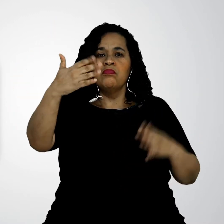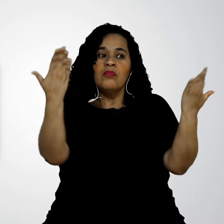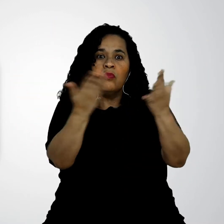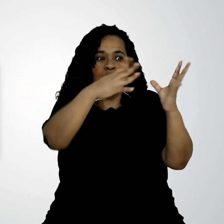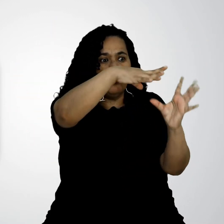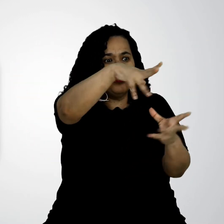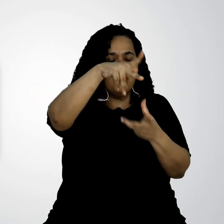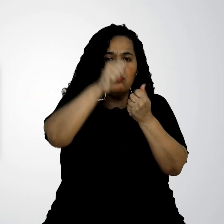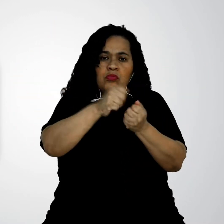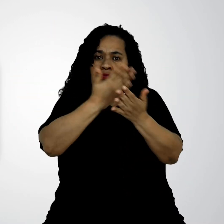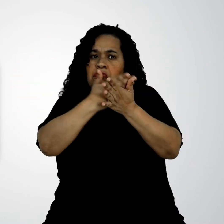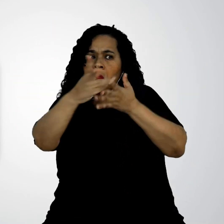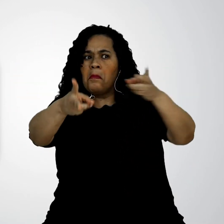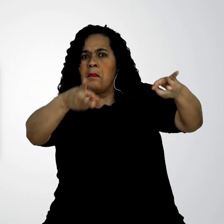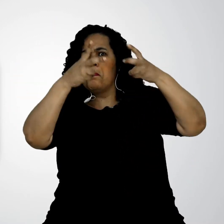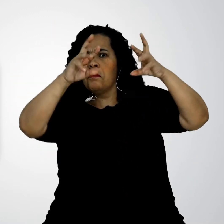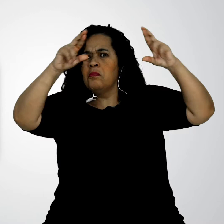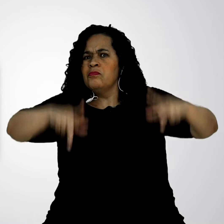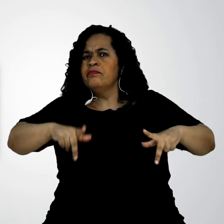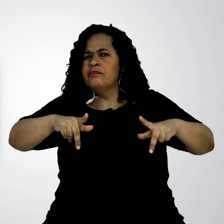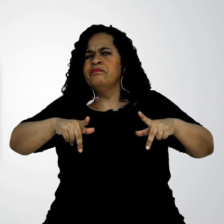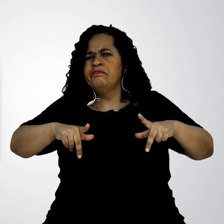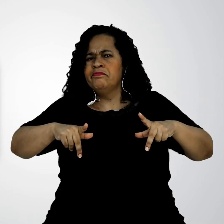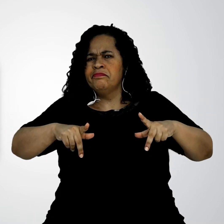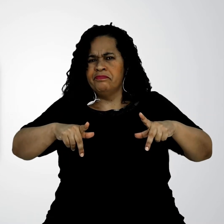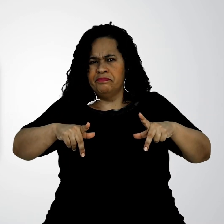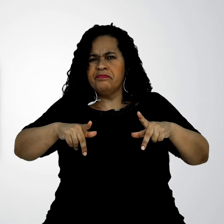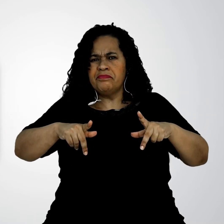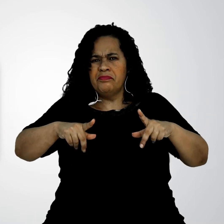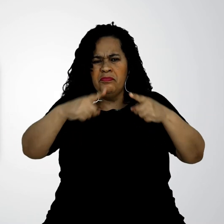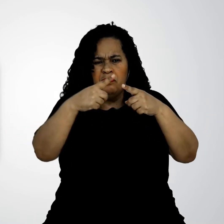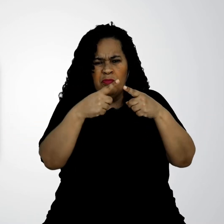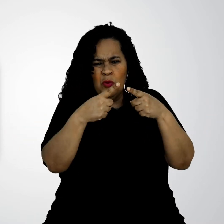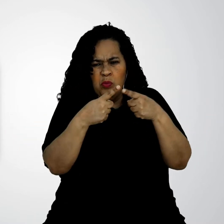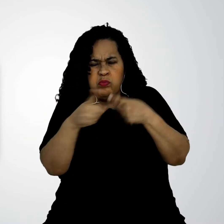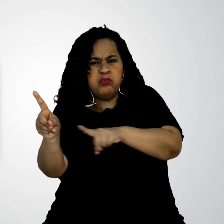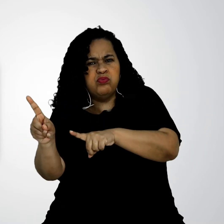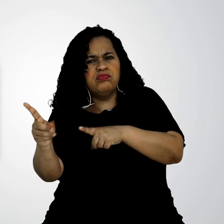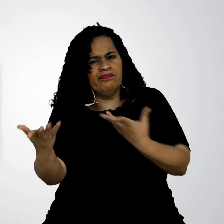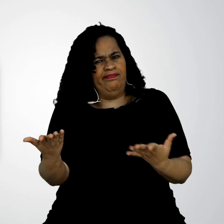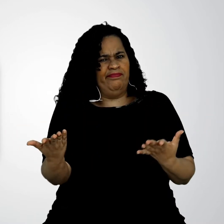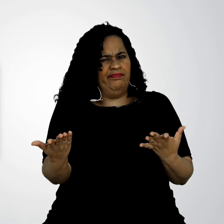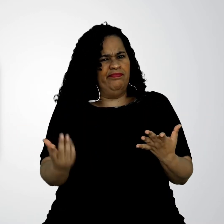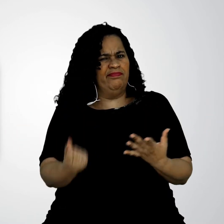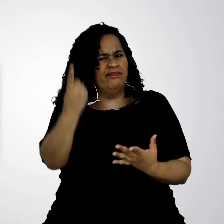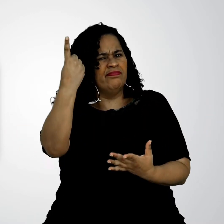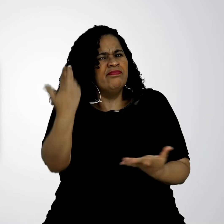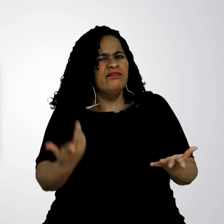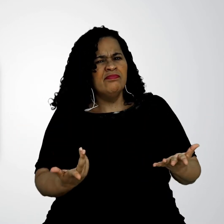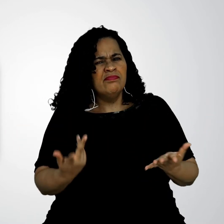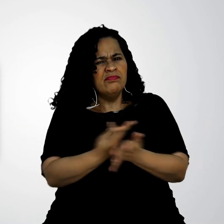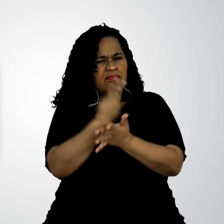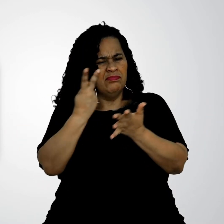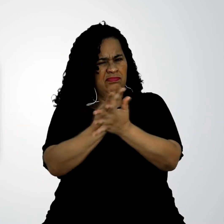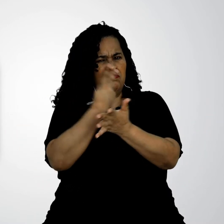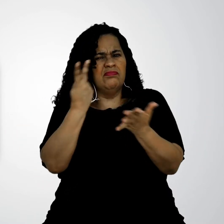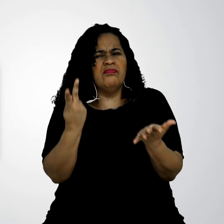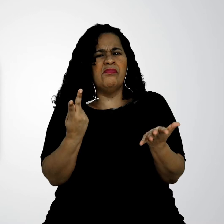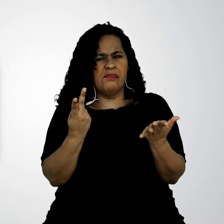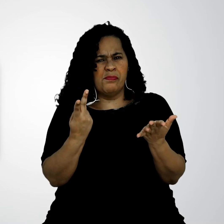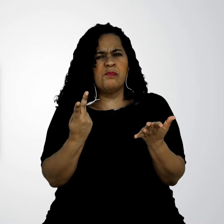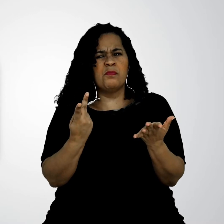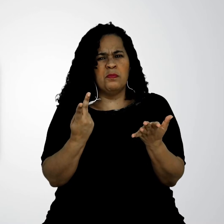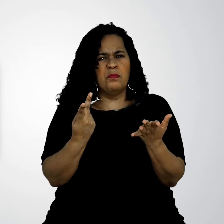Deus, né? Exatamente, o plano de Deus, exatamente. Então, assim, é uma questão muito séria, né? Quando a gente, de fato, desprende esse pensamento